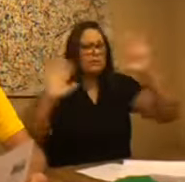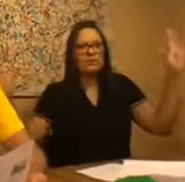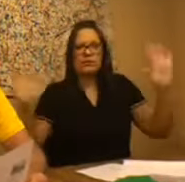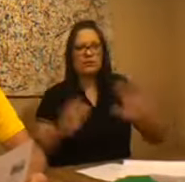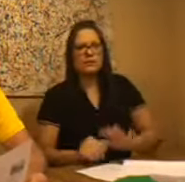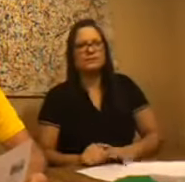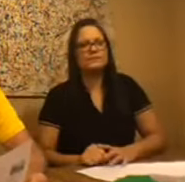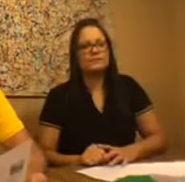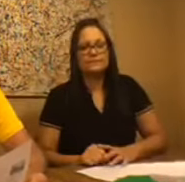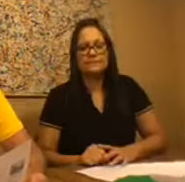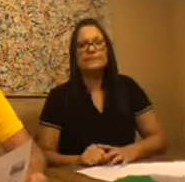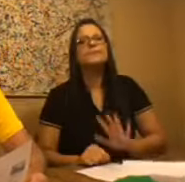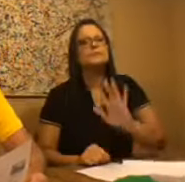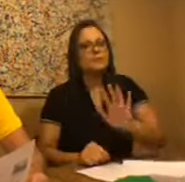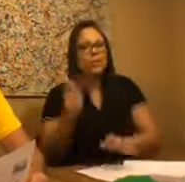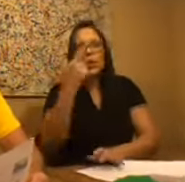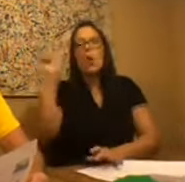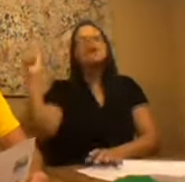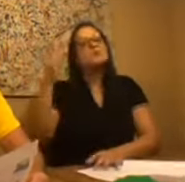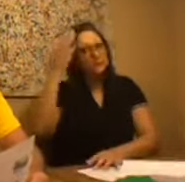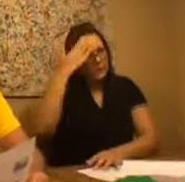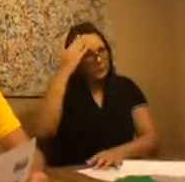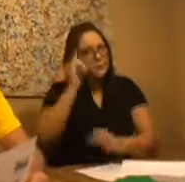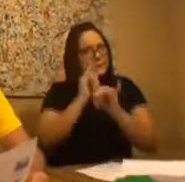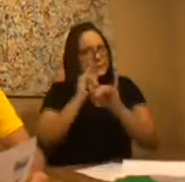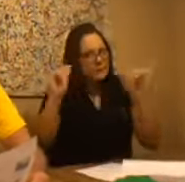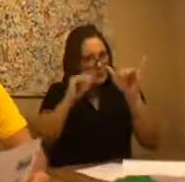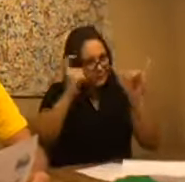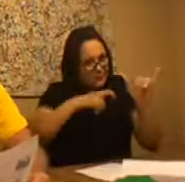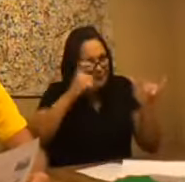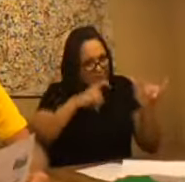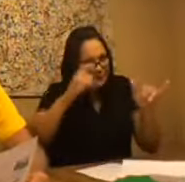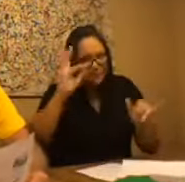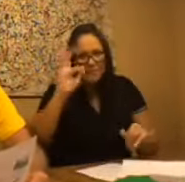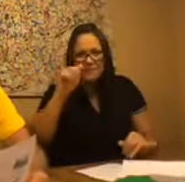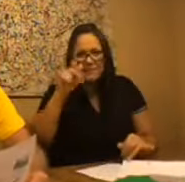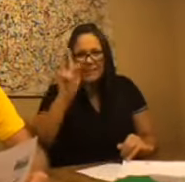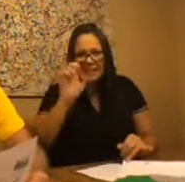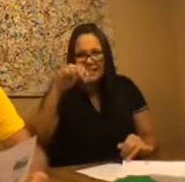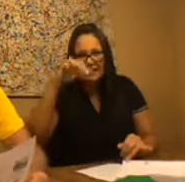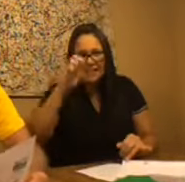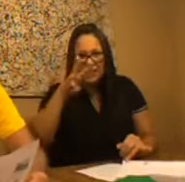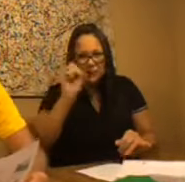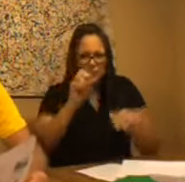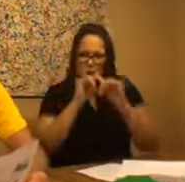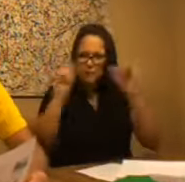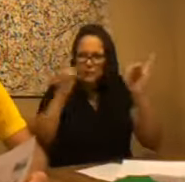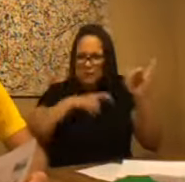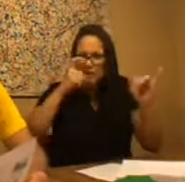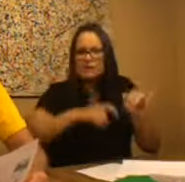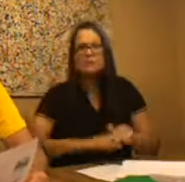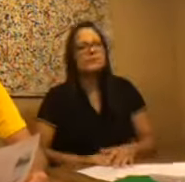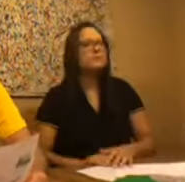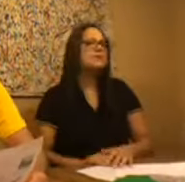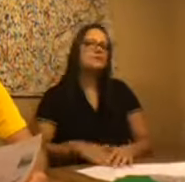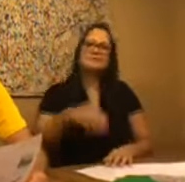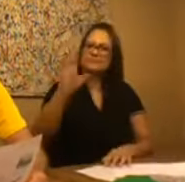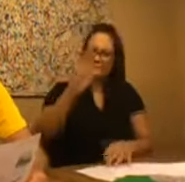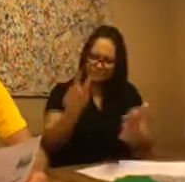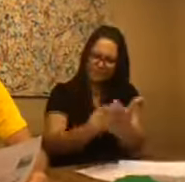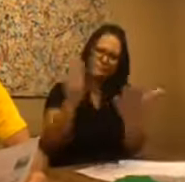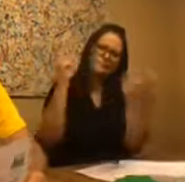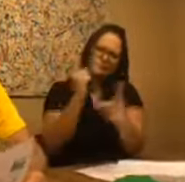outros né feminismo aparecer estão fazendo o possível denunciado no tse